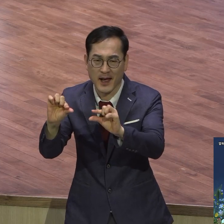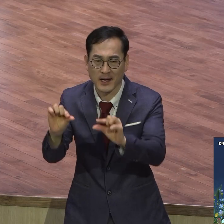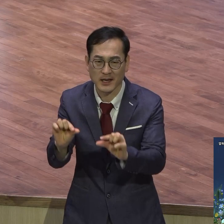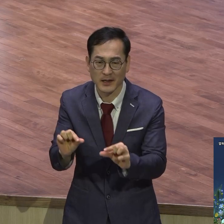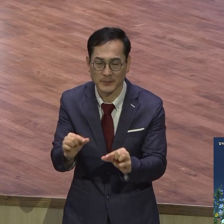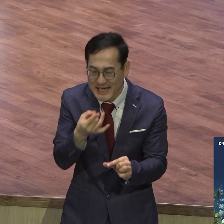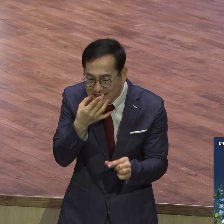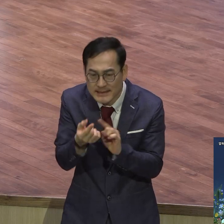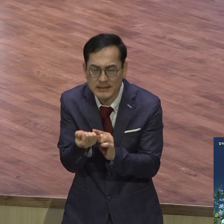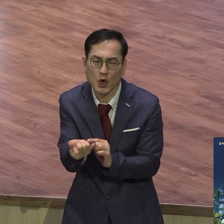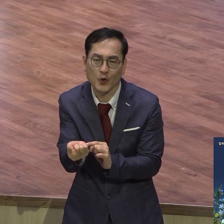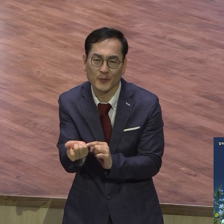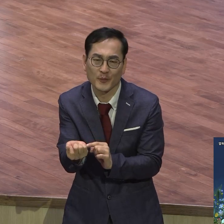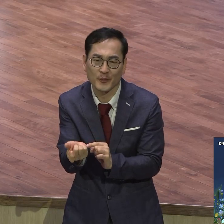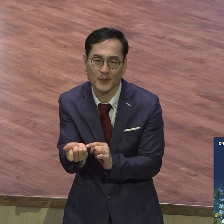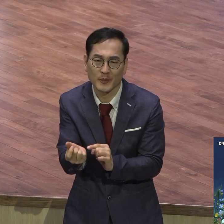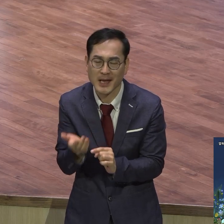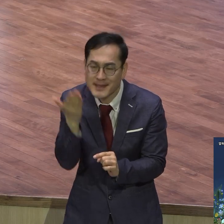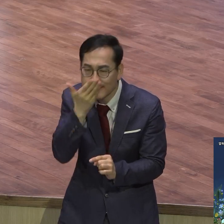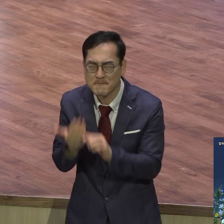어떻게 암컷인지 아느냐.